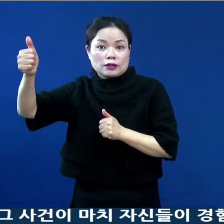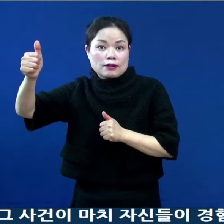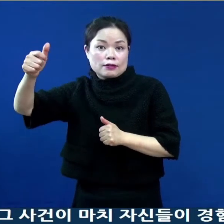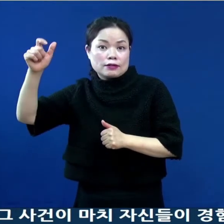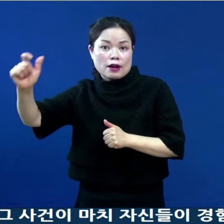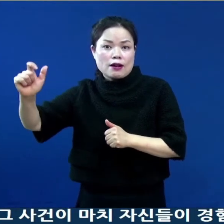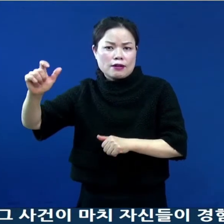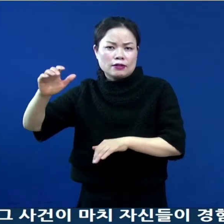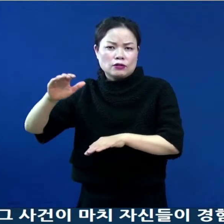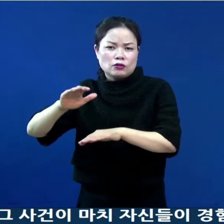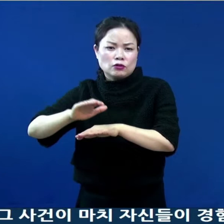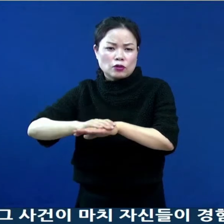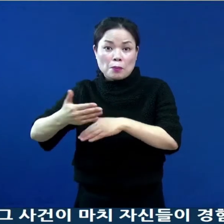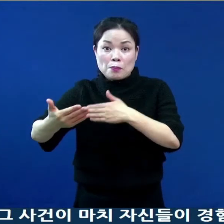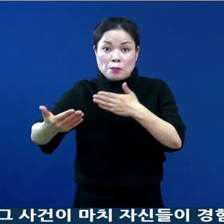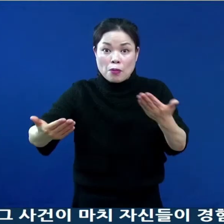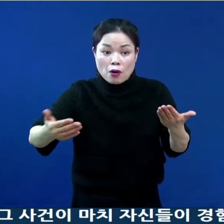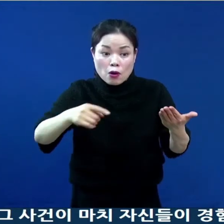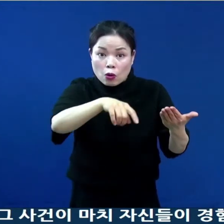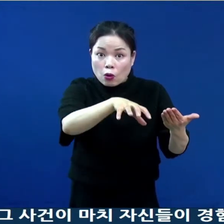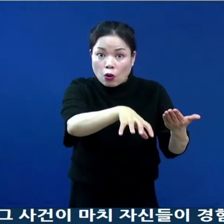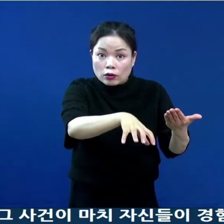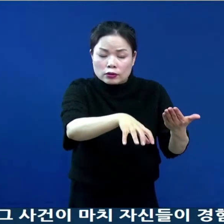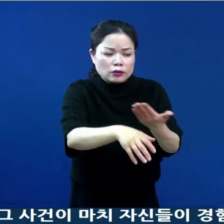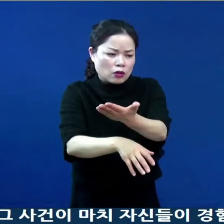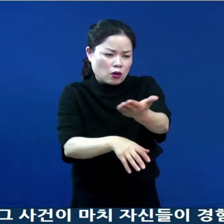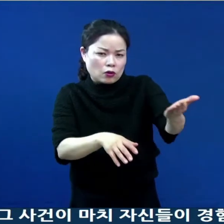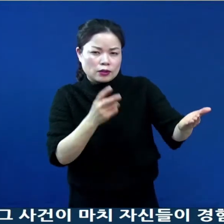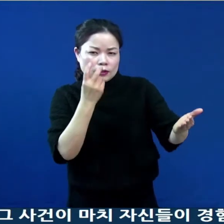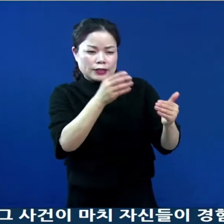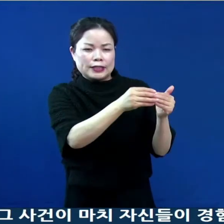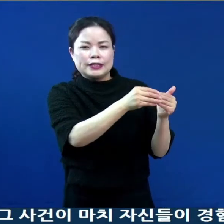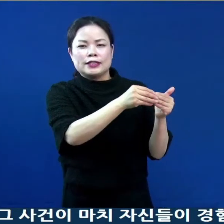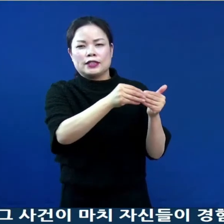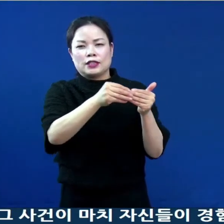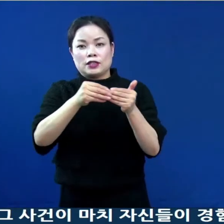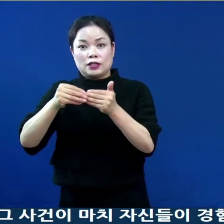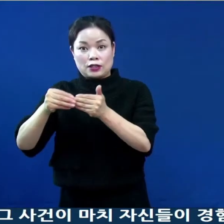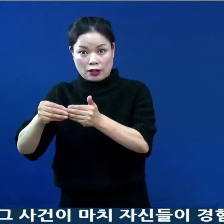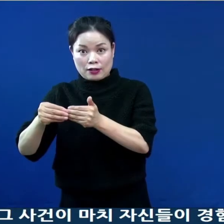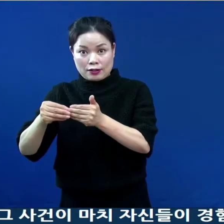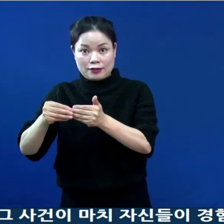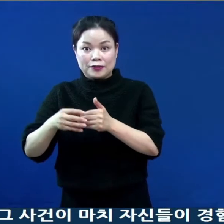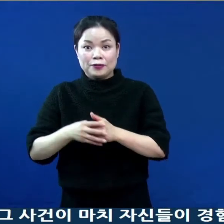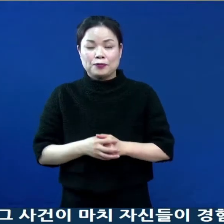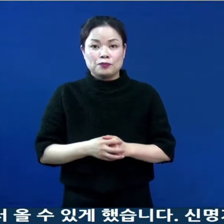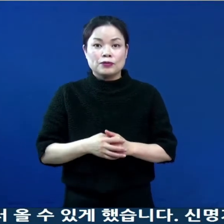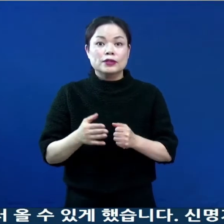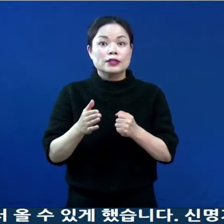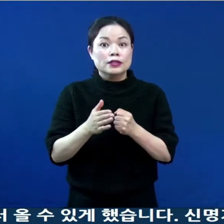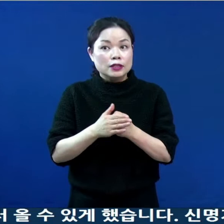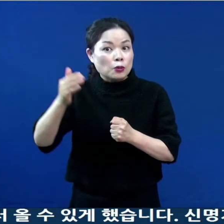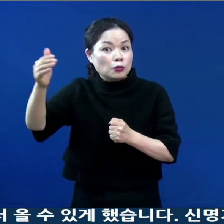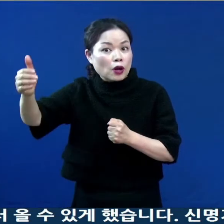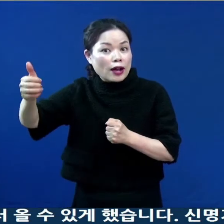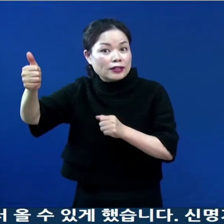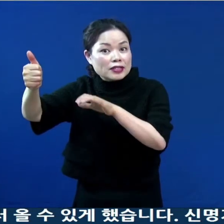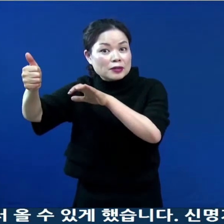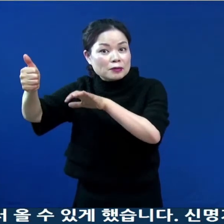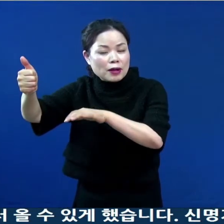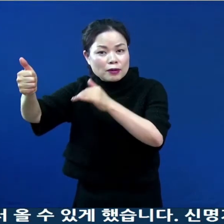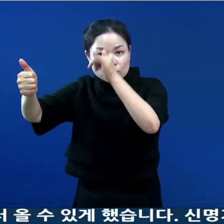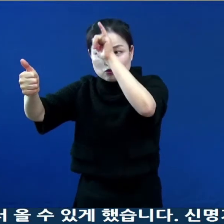강한 손과 편팔로 거기서 너희를 인도하여 내었느니라. 그러므로 하나님